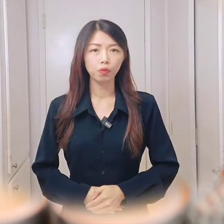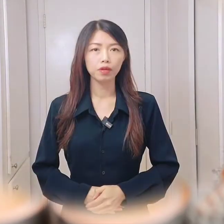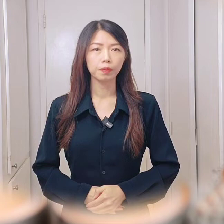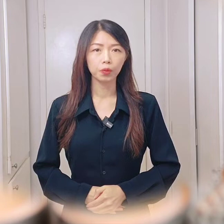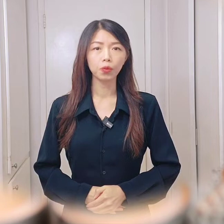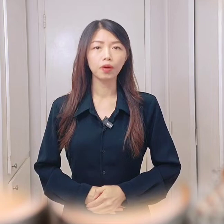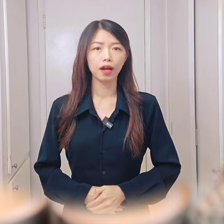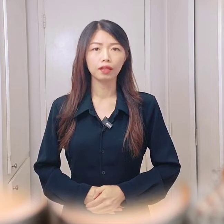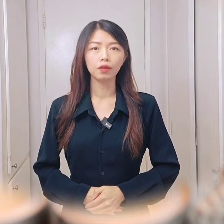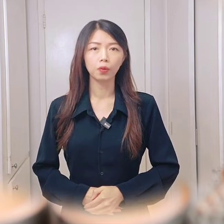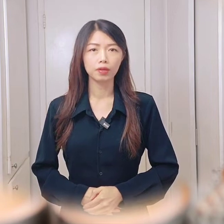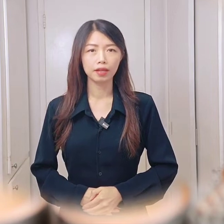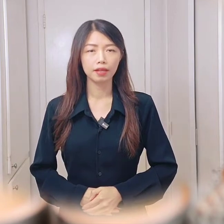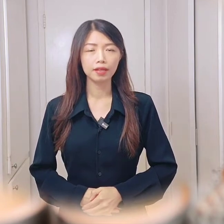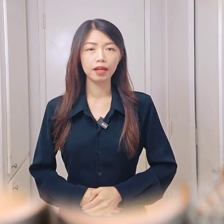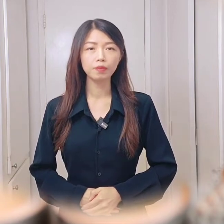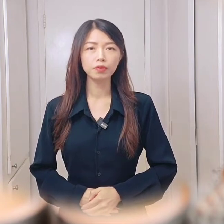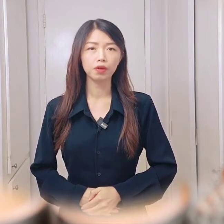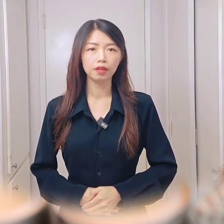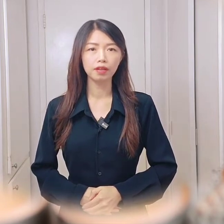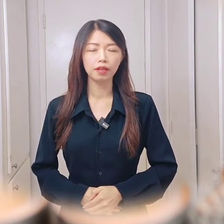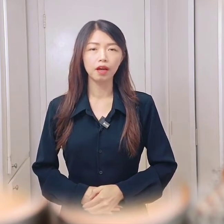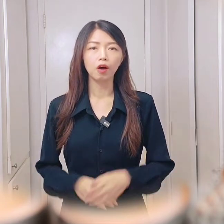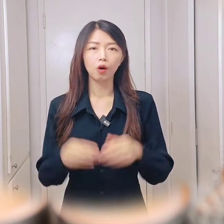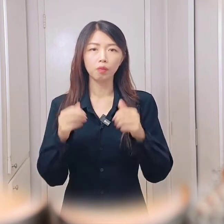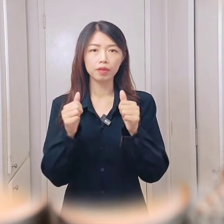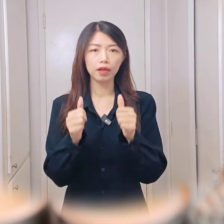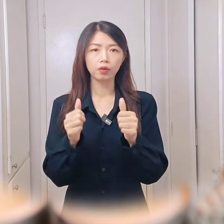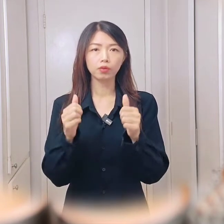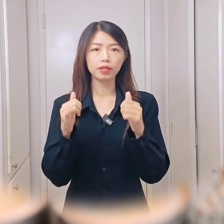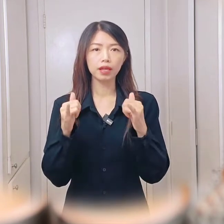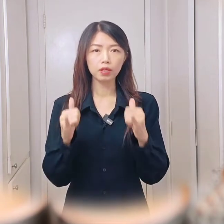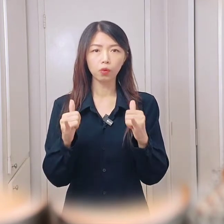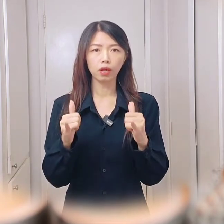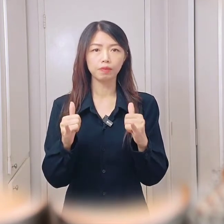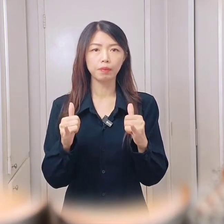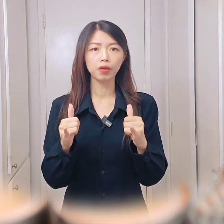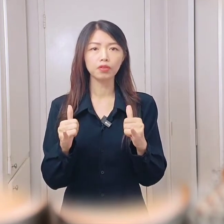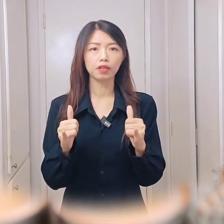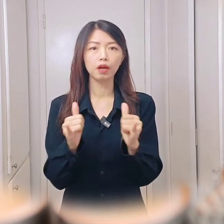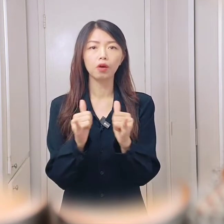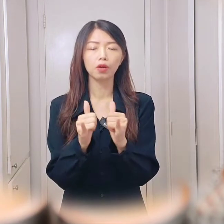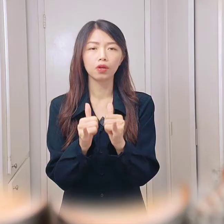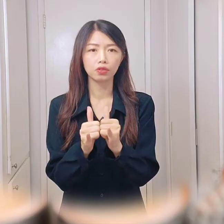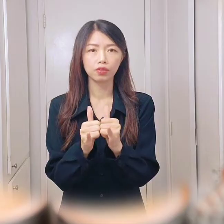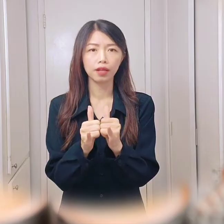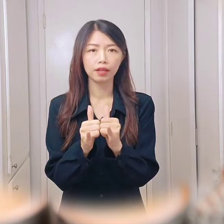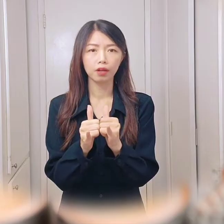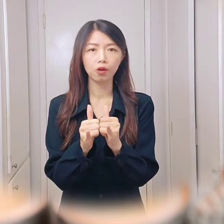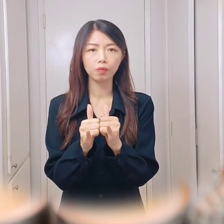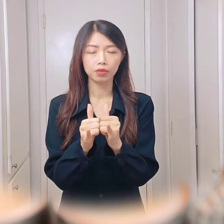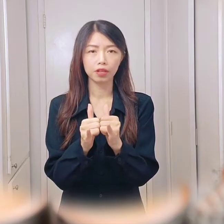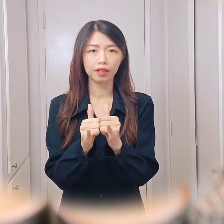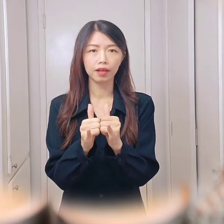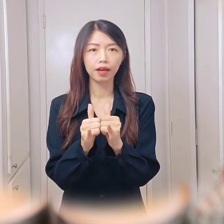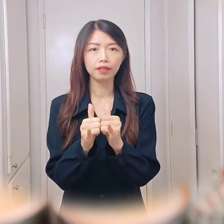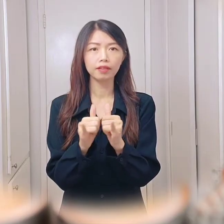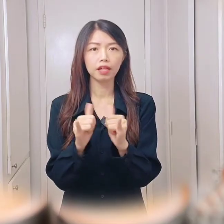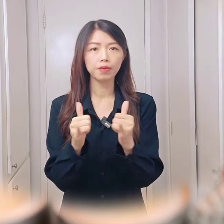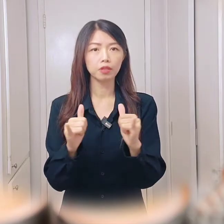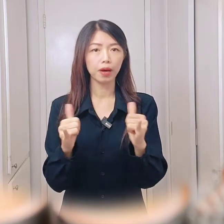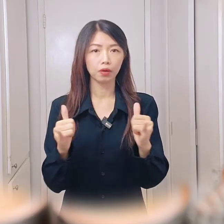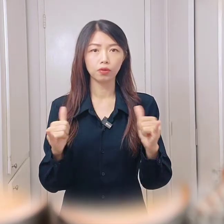사람의 몸을 입고 아들로 오신 사람 수어는 엄지하고 새끼손가락만 펴주셔서 중간에서